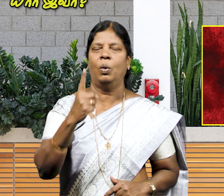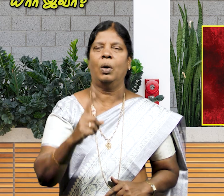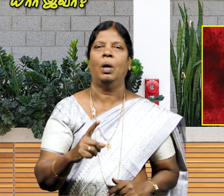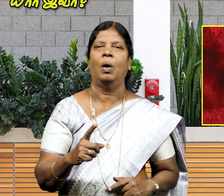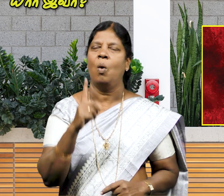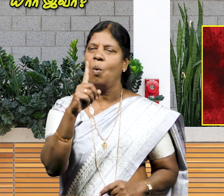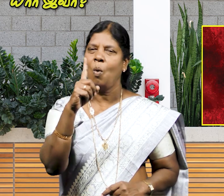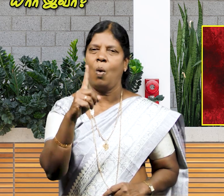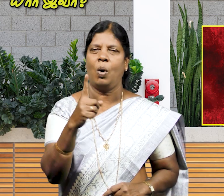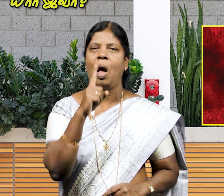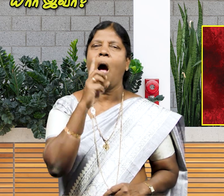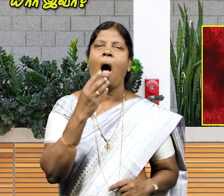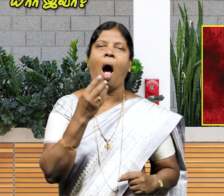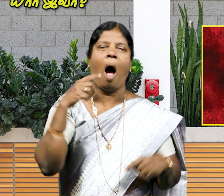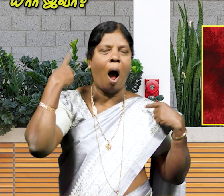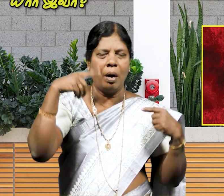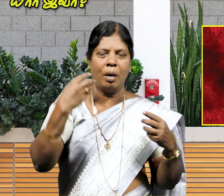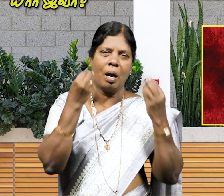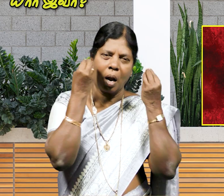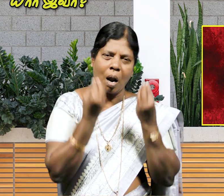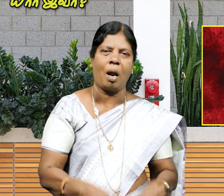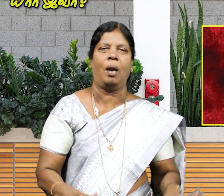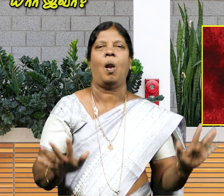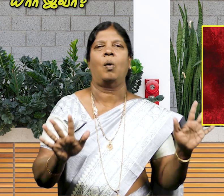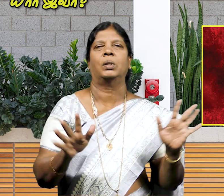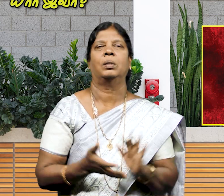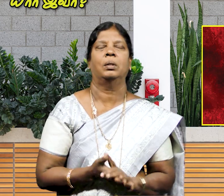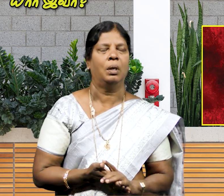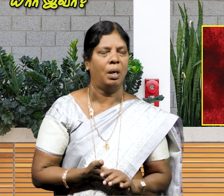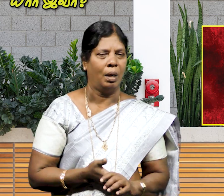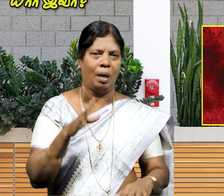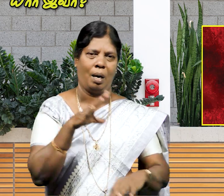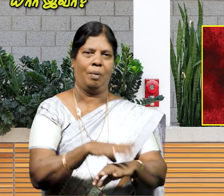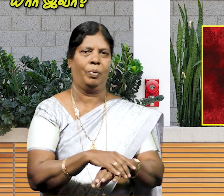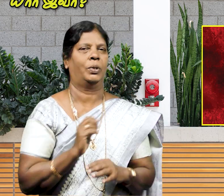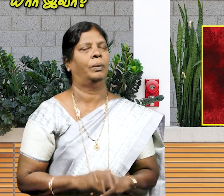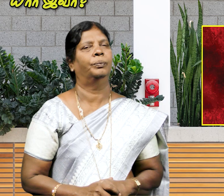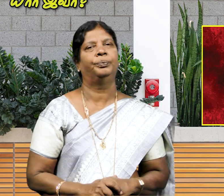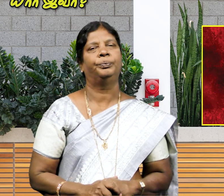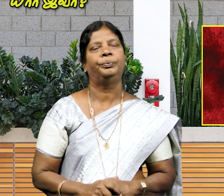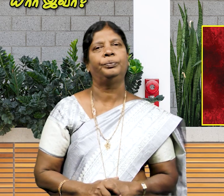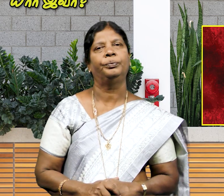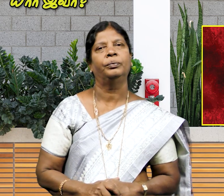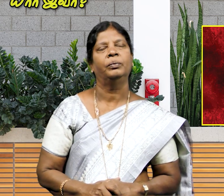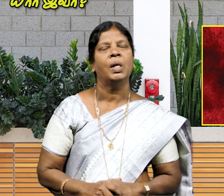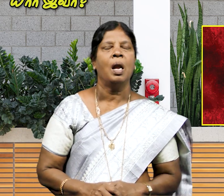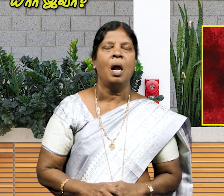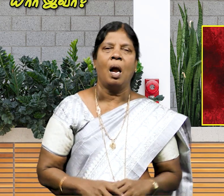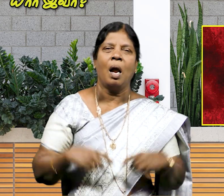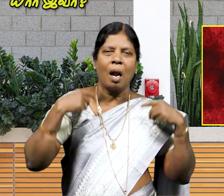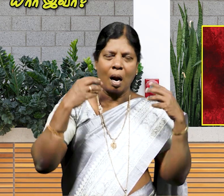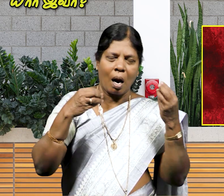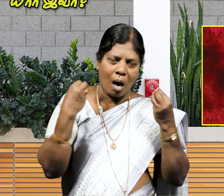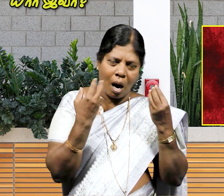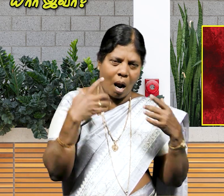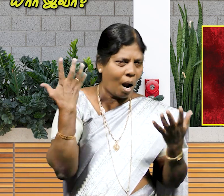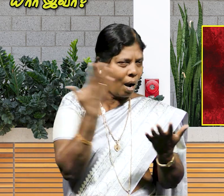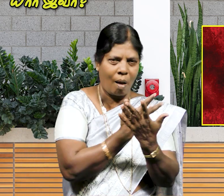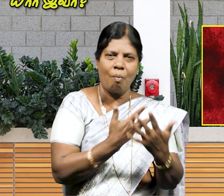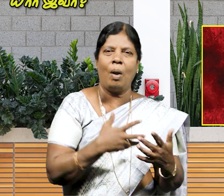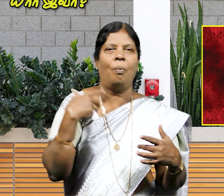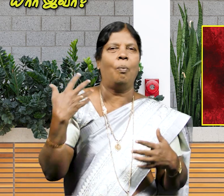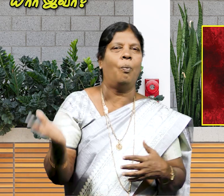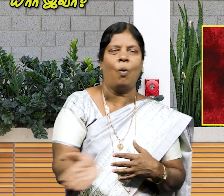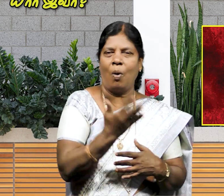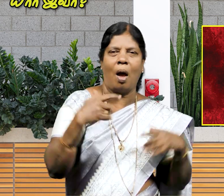ஆட்டில் ஒரு ஆடு காணாமல் போய்விட்டது என்று அறிந்தான். இப்போ காணாமல் போன அந்த ஒரு